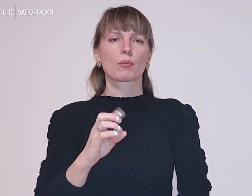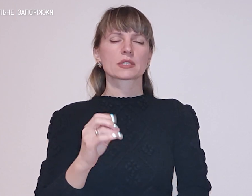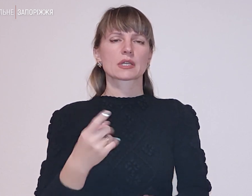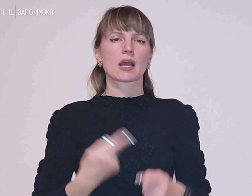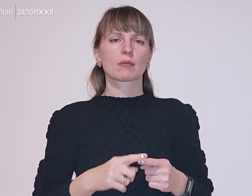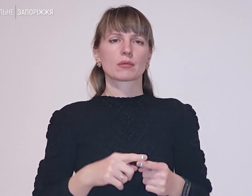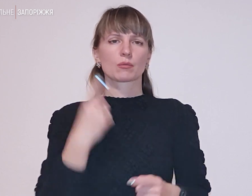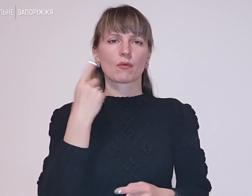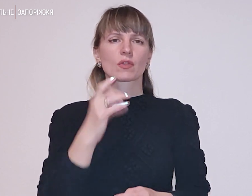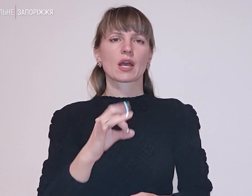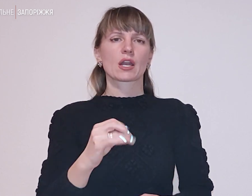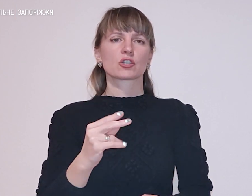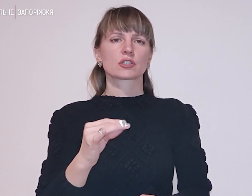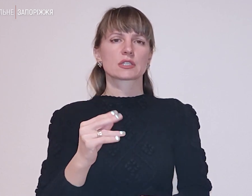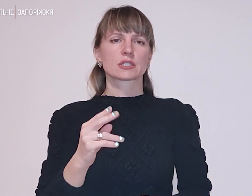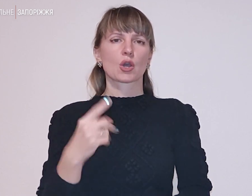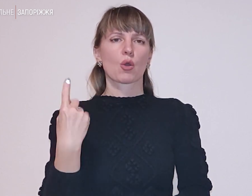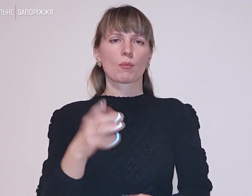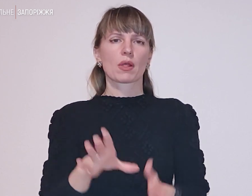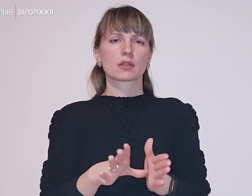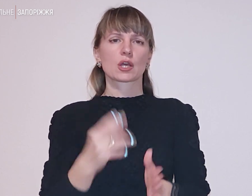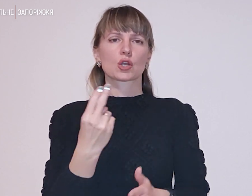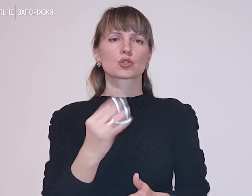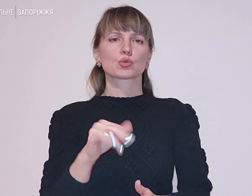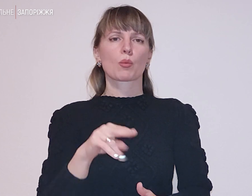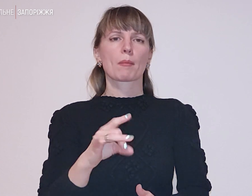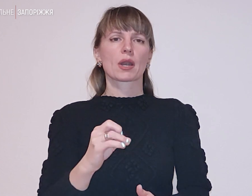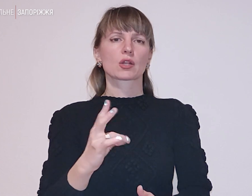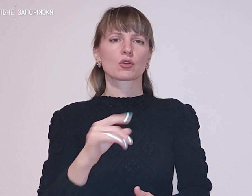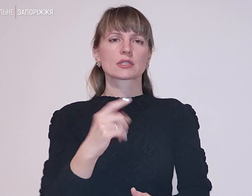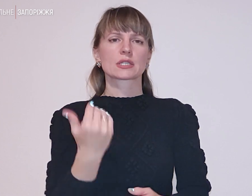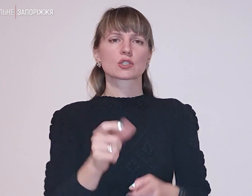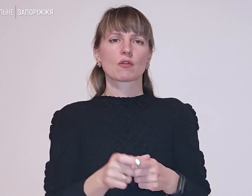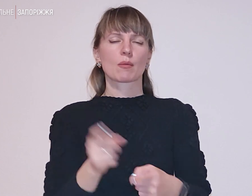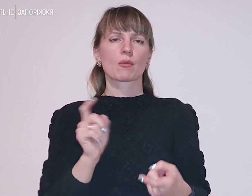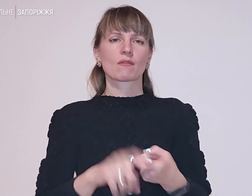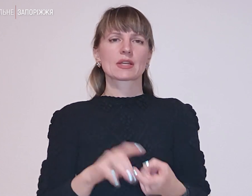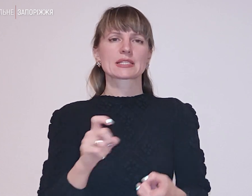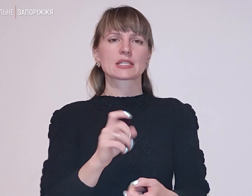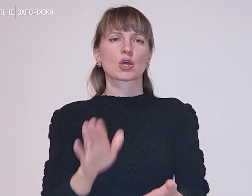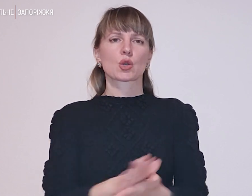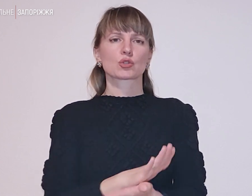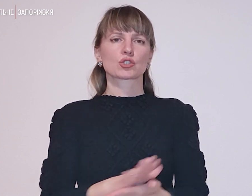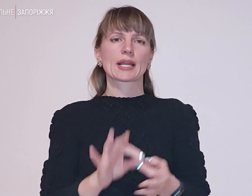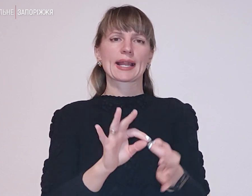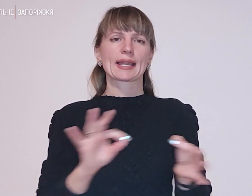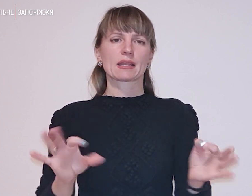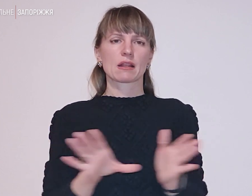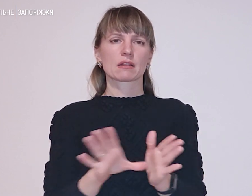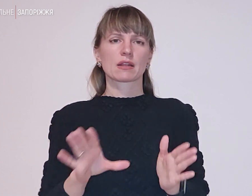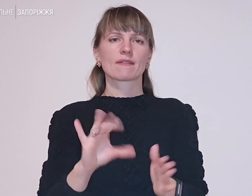речниця Запоріжжя Обленерго Зарослава Цупренко. За її словами, це пов'язано з розчищенням ліній електропередач від